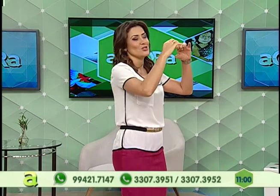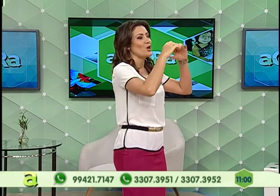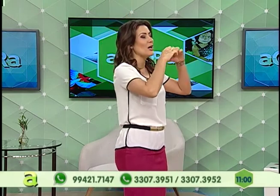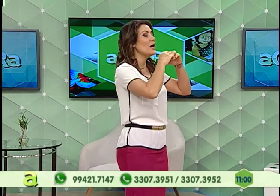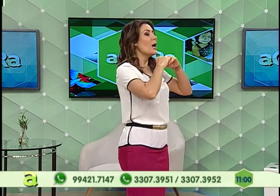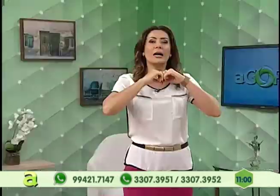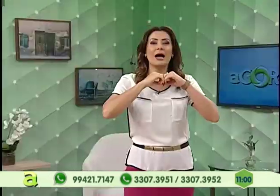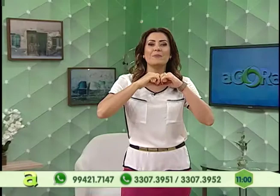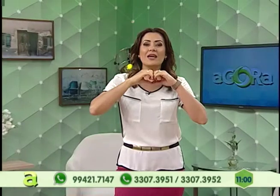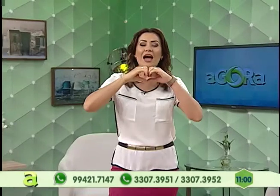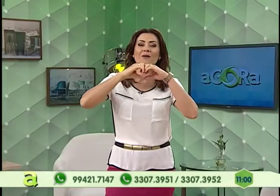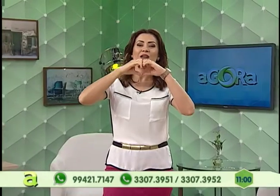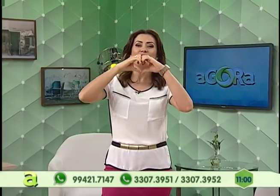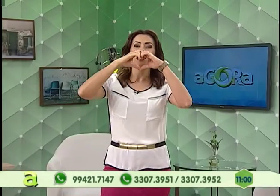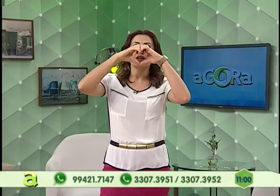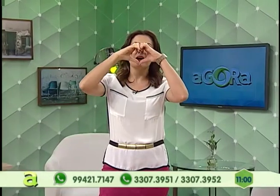história. Gabriel Oliveira.